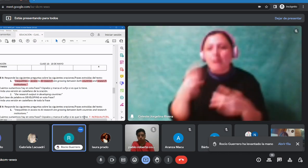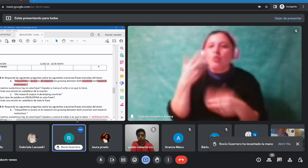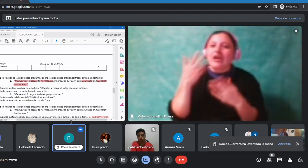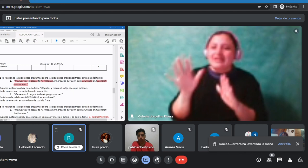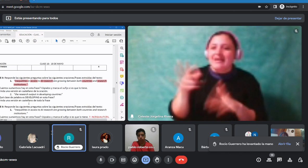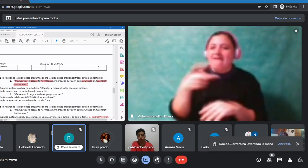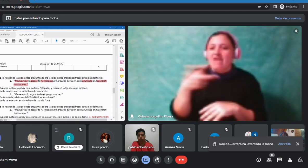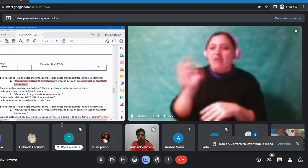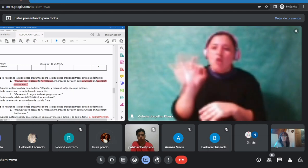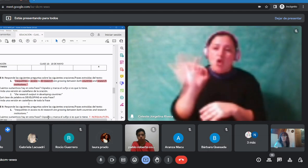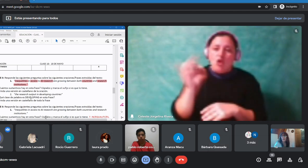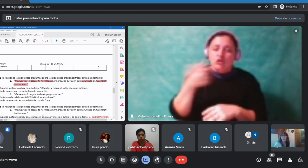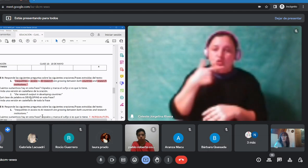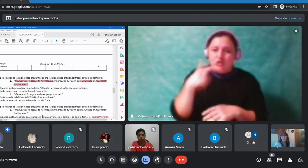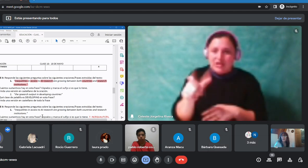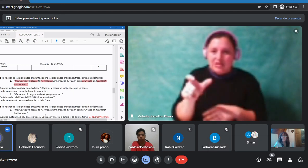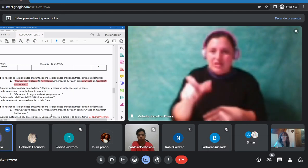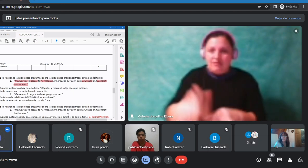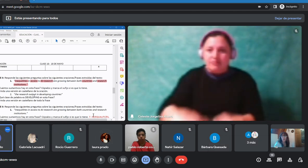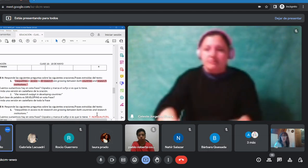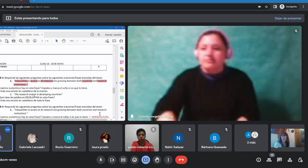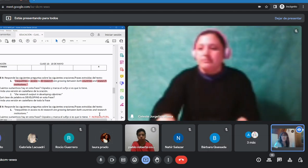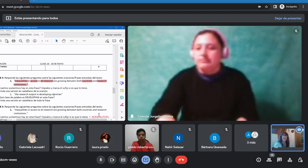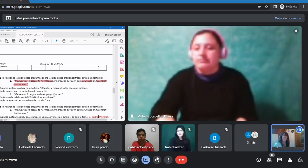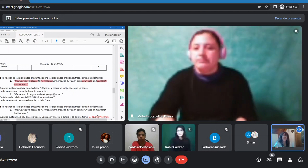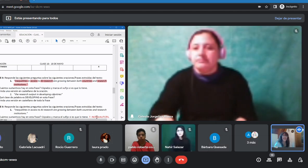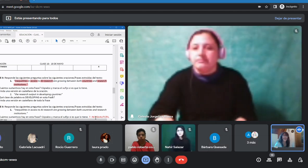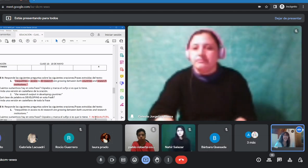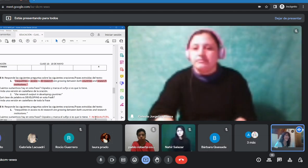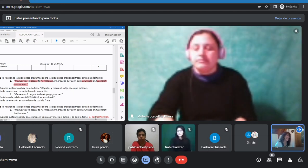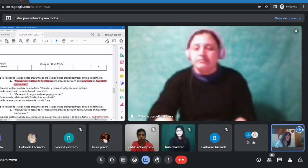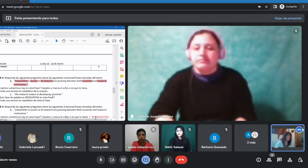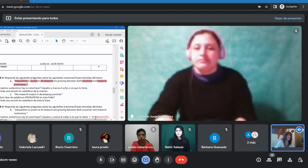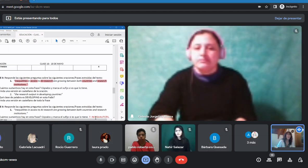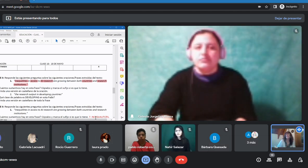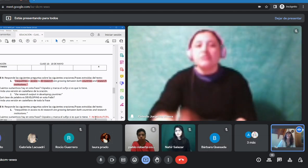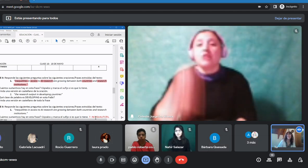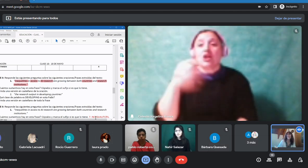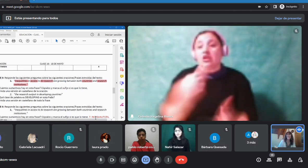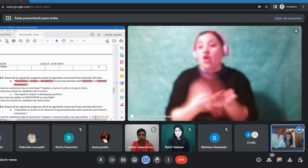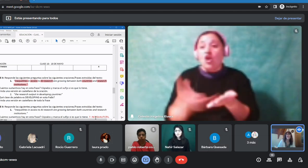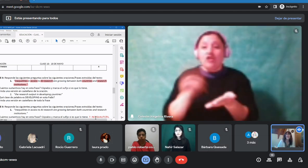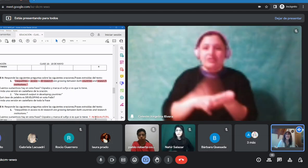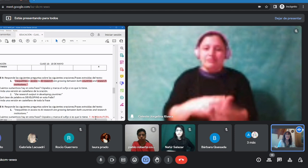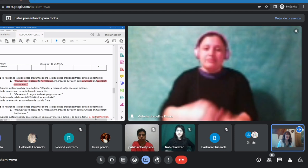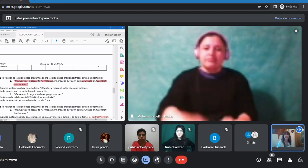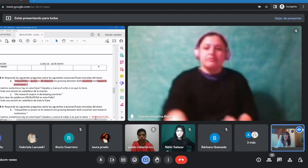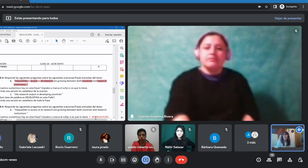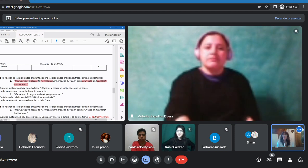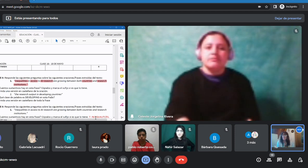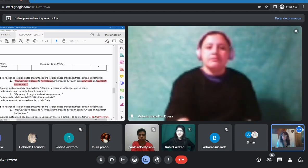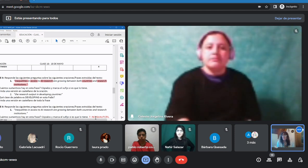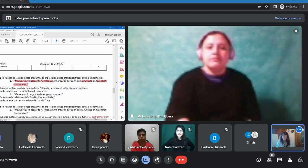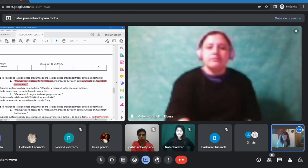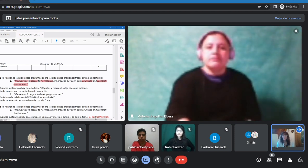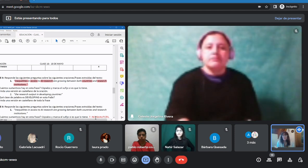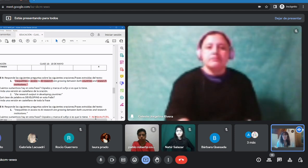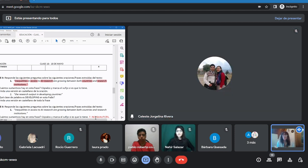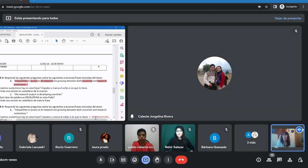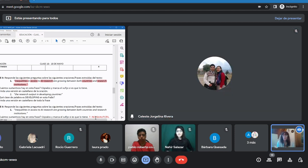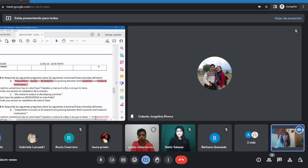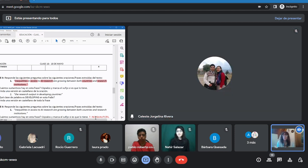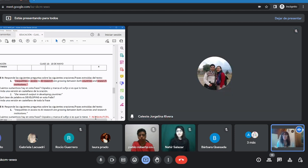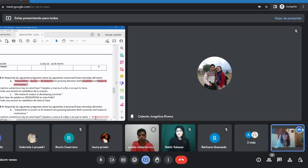Bien. En esta otra vez se repite, así que más vale que la tenías que saber. The